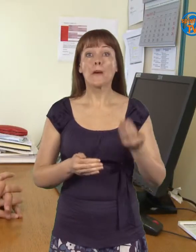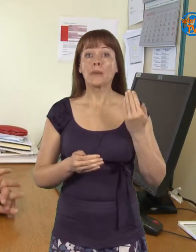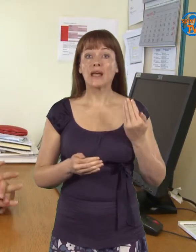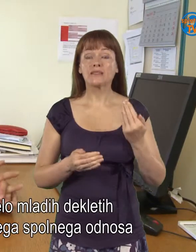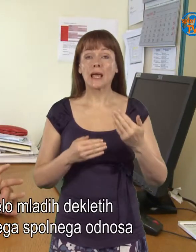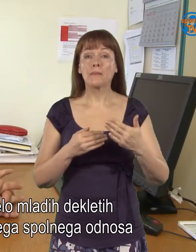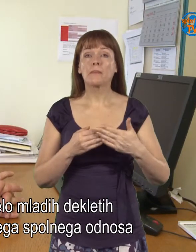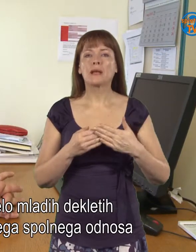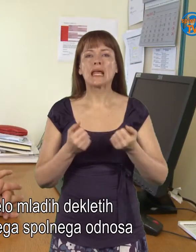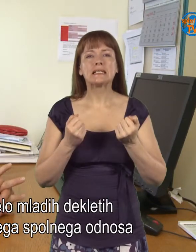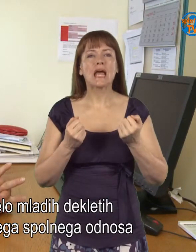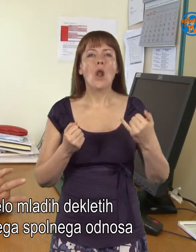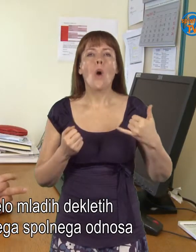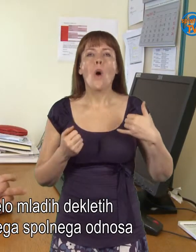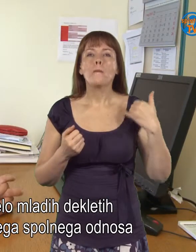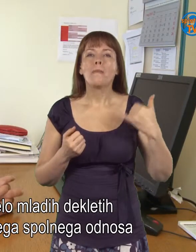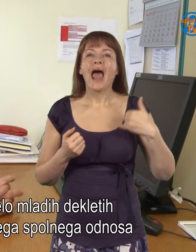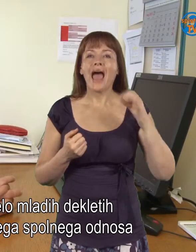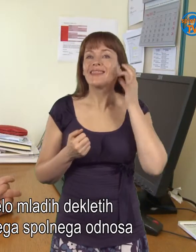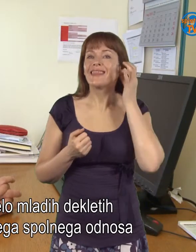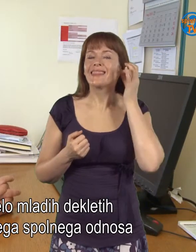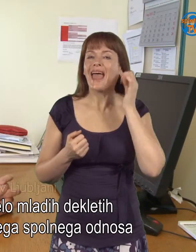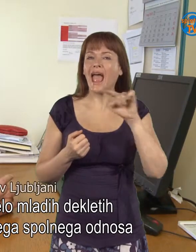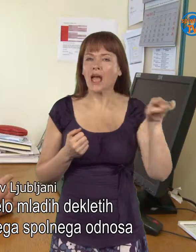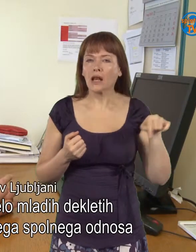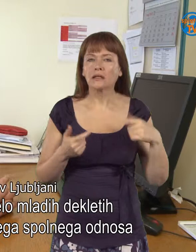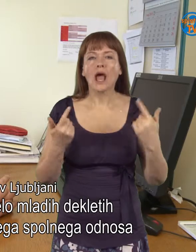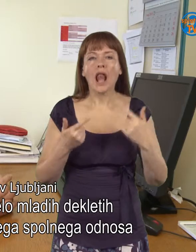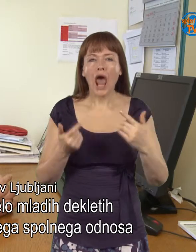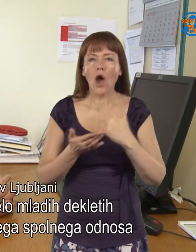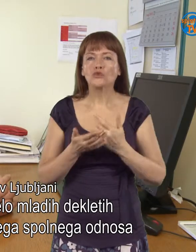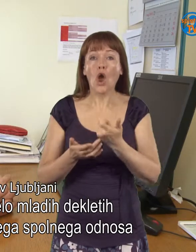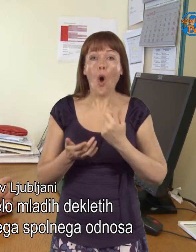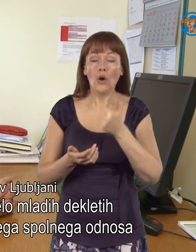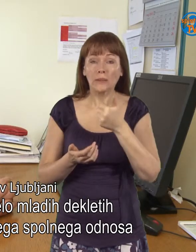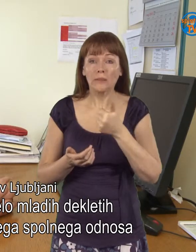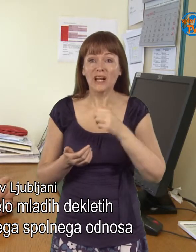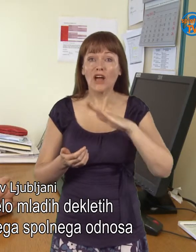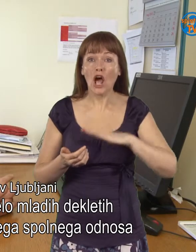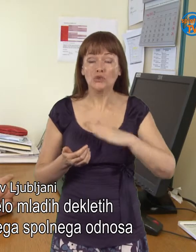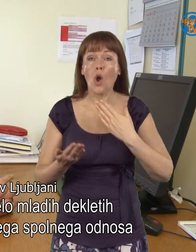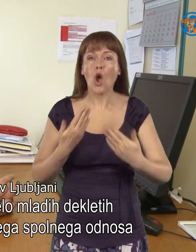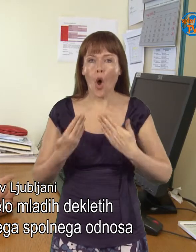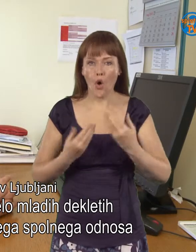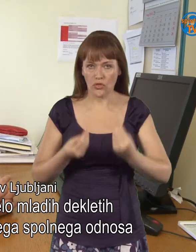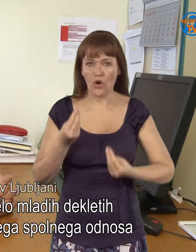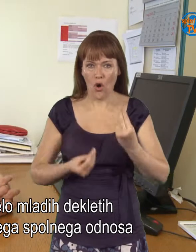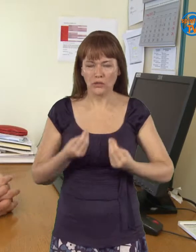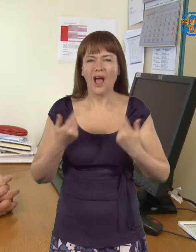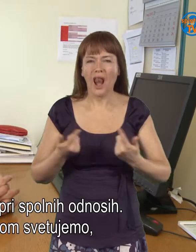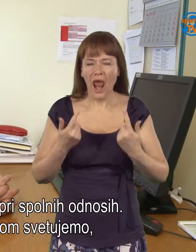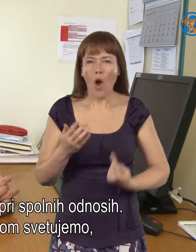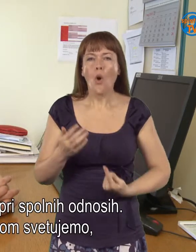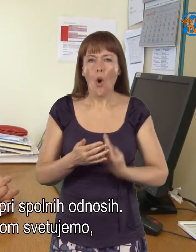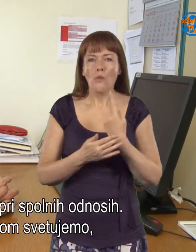Predvsem pri mladih, pri zelo mladih dekletih se lahko že od samega prvega spolnega odnosa pojavlja bolečnost